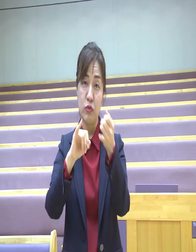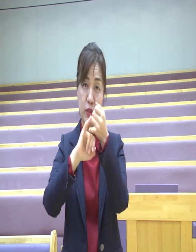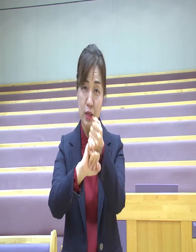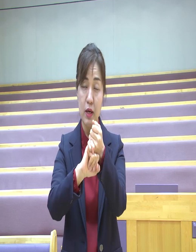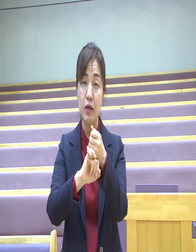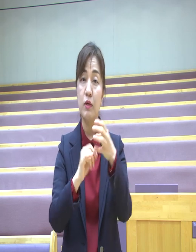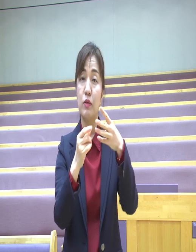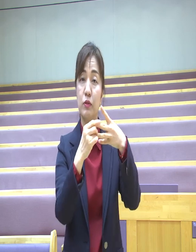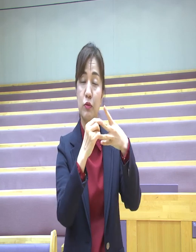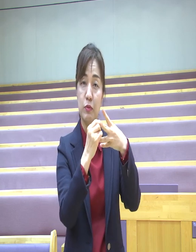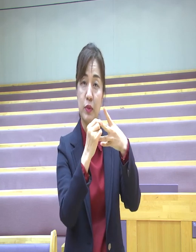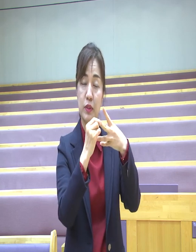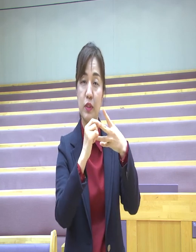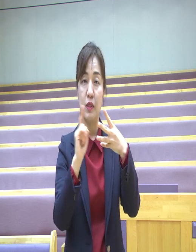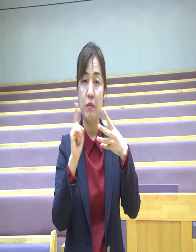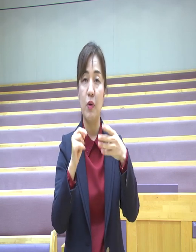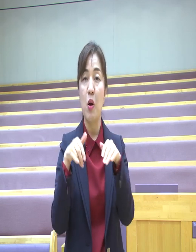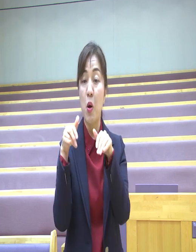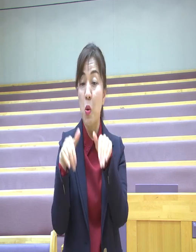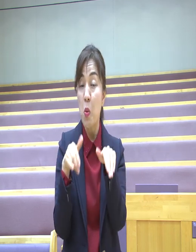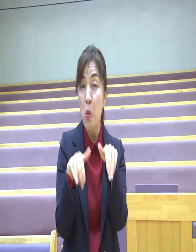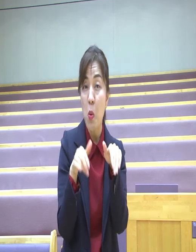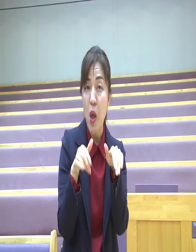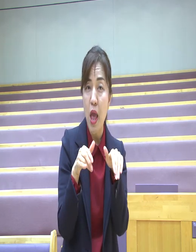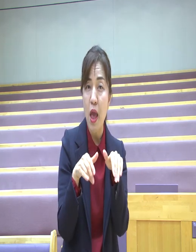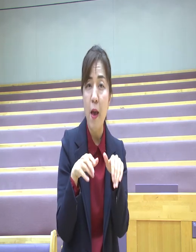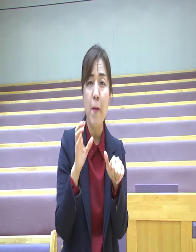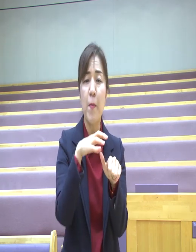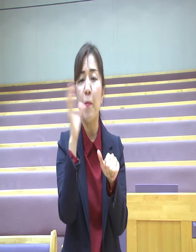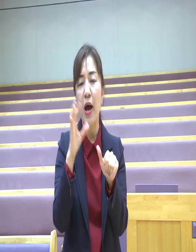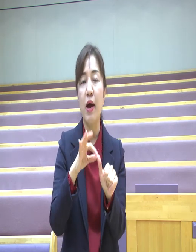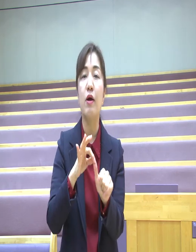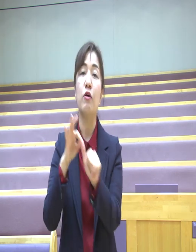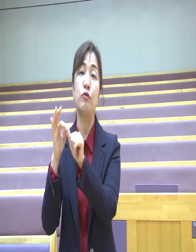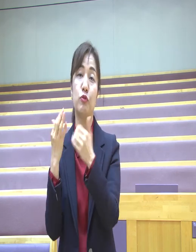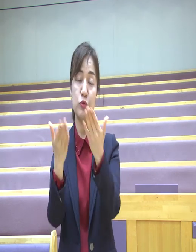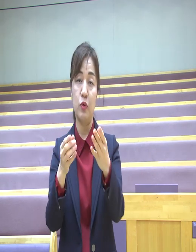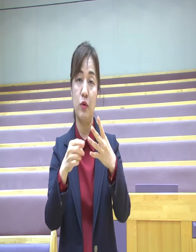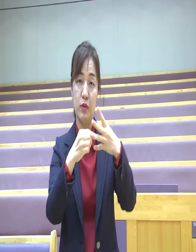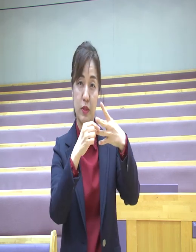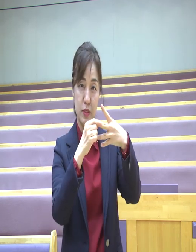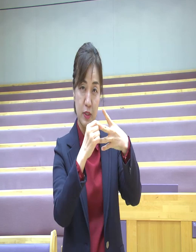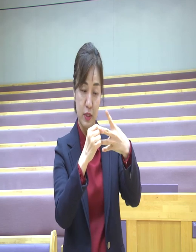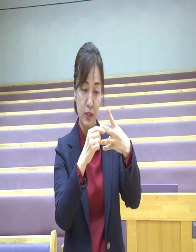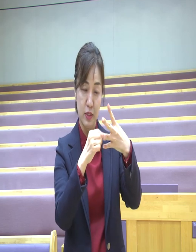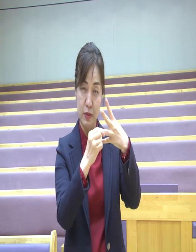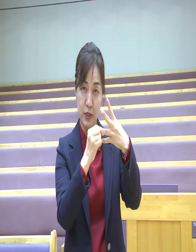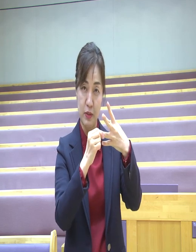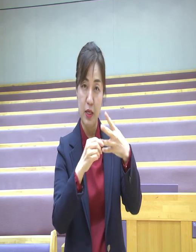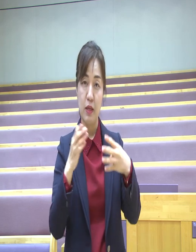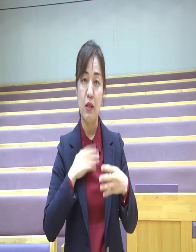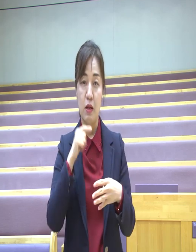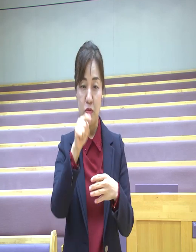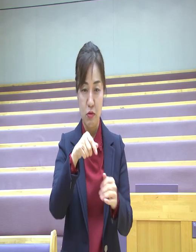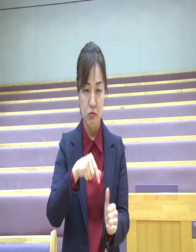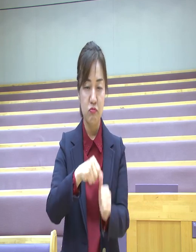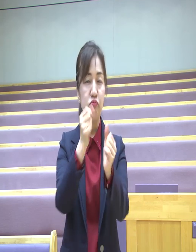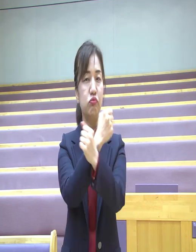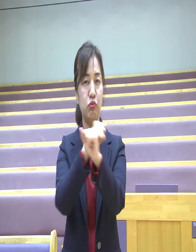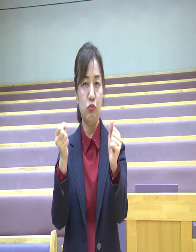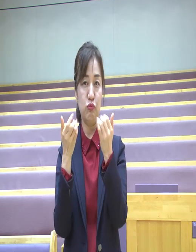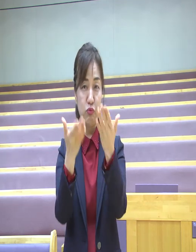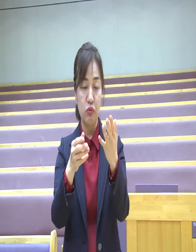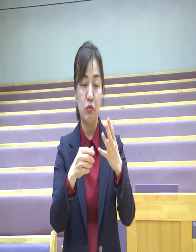내리라, 두 번째가 노예 상태에서 건져 내리라, 세 번째가 나는 너를